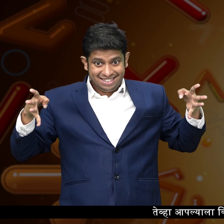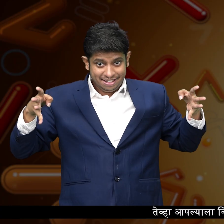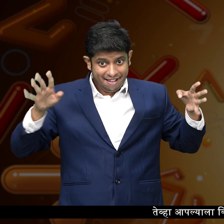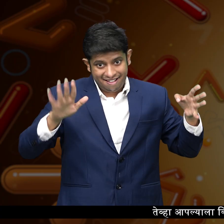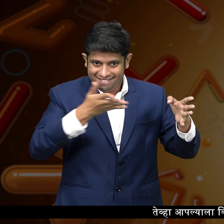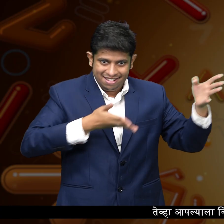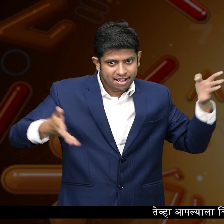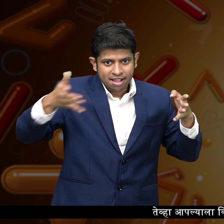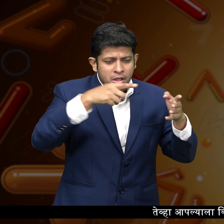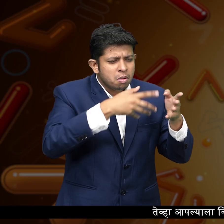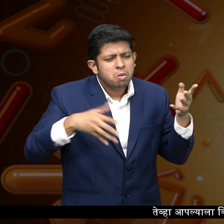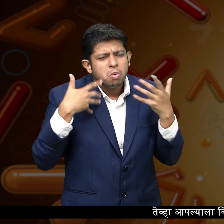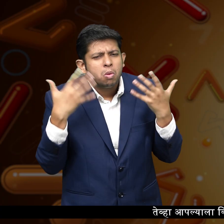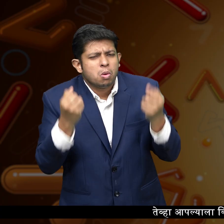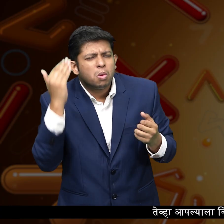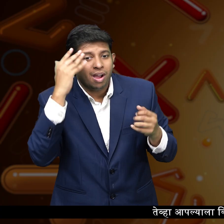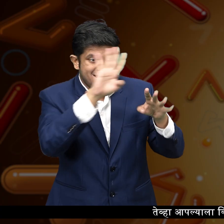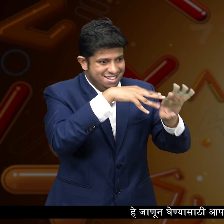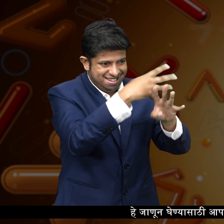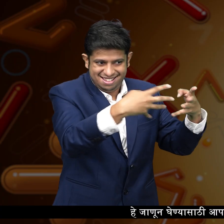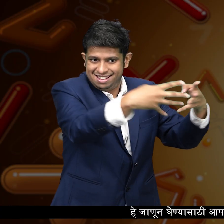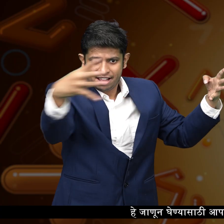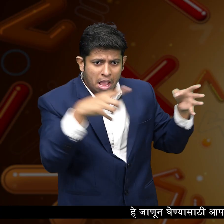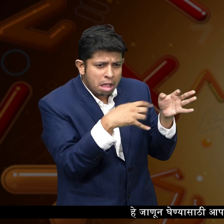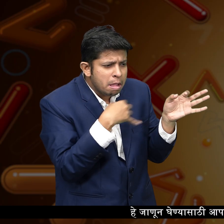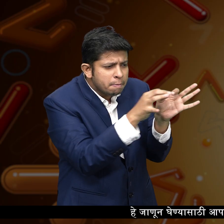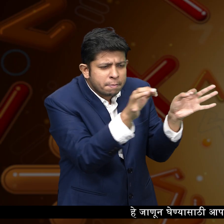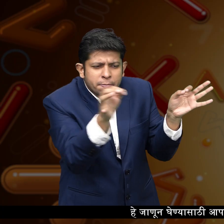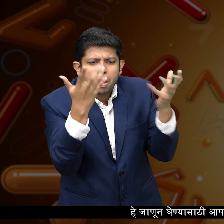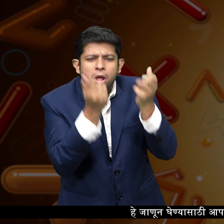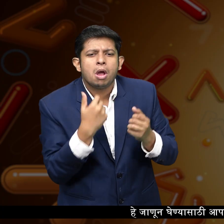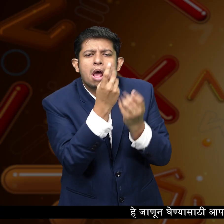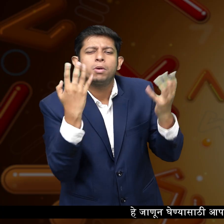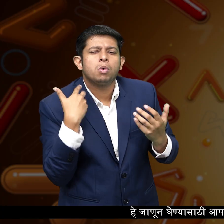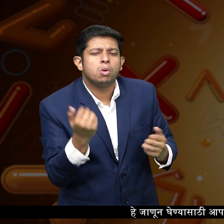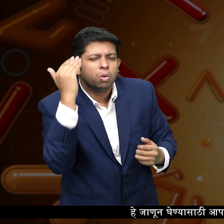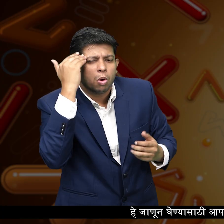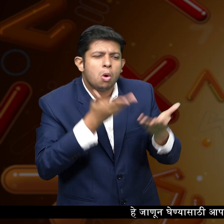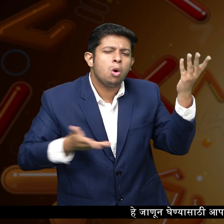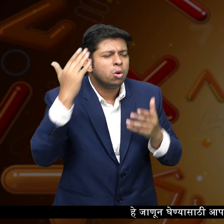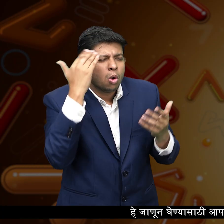तेव्हा आपल्याला किती लांबीचं कुंपण लागेल हे जाणून घेण्यासाठी आपल्याला त्याची परिमिती सापडते.